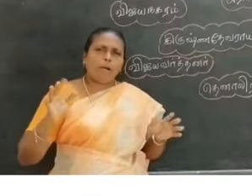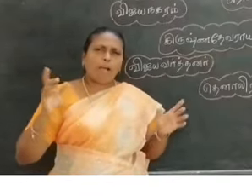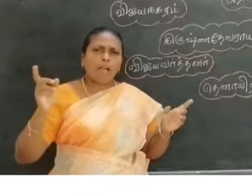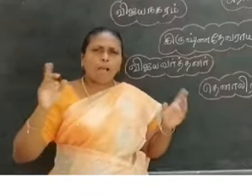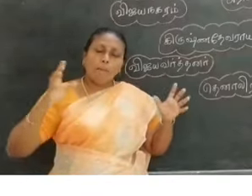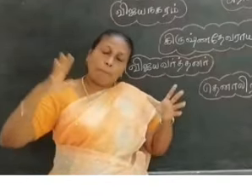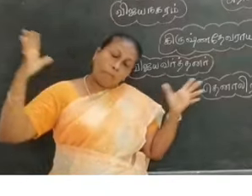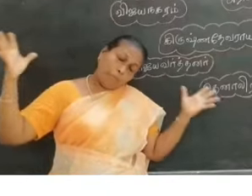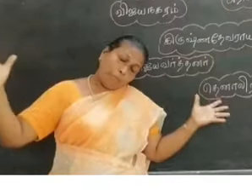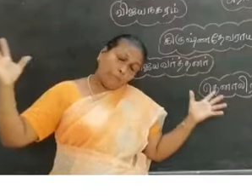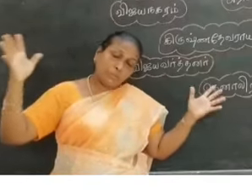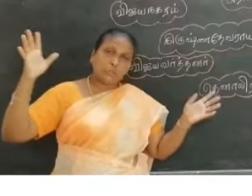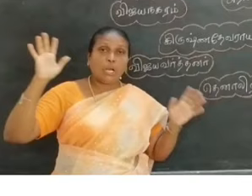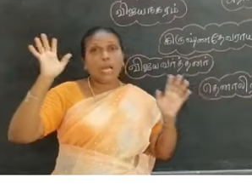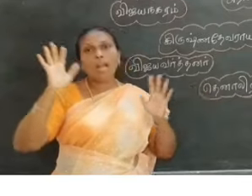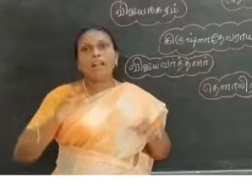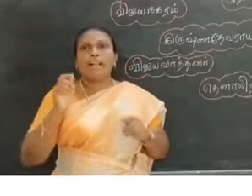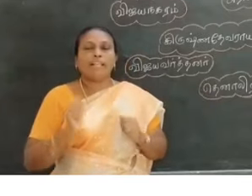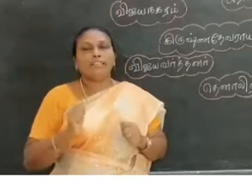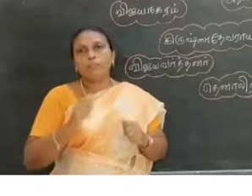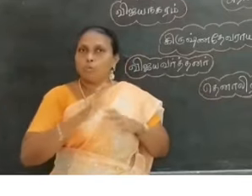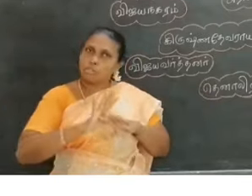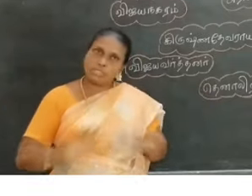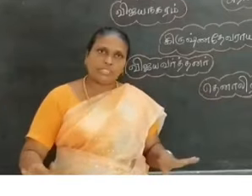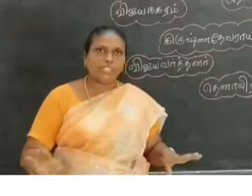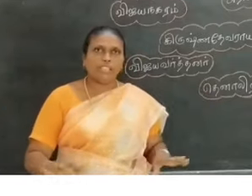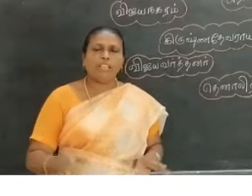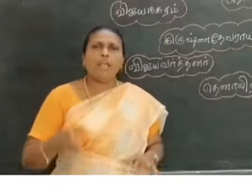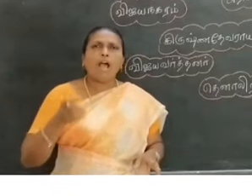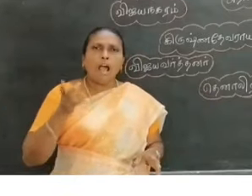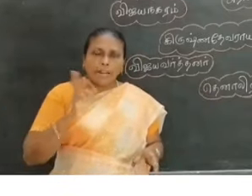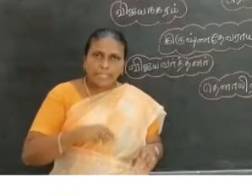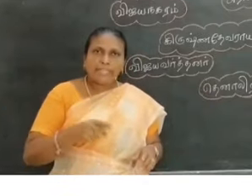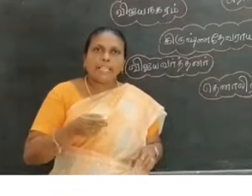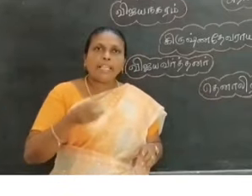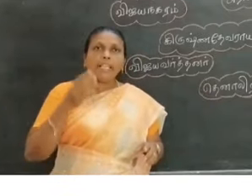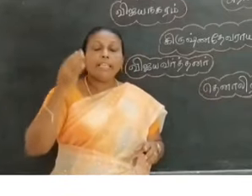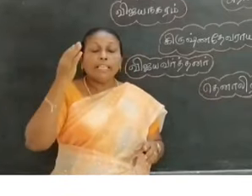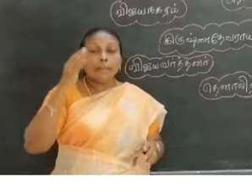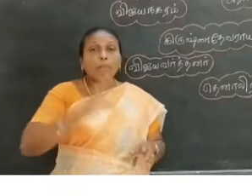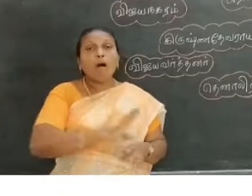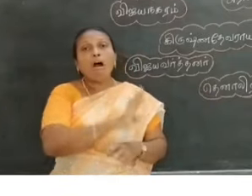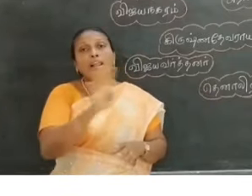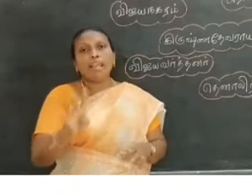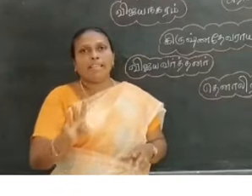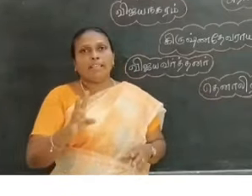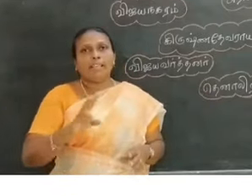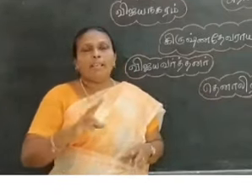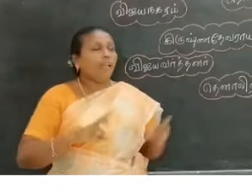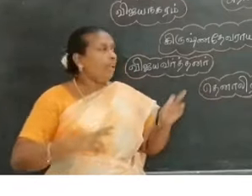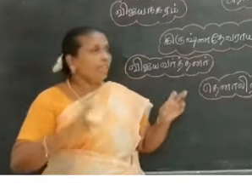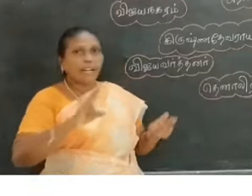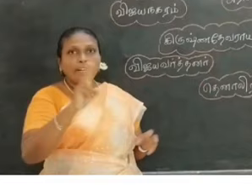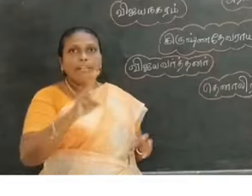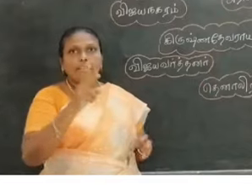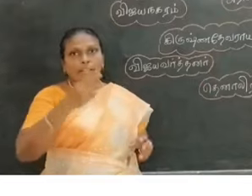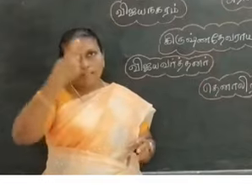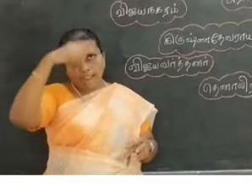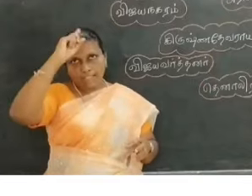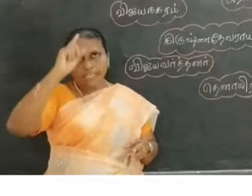சிறப்பா பெருசா நடந்து முடிஞ்சிருச்சு. அன்னைக்கு மாலை ரெண்டு